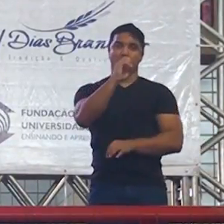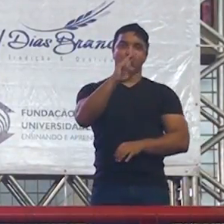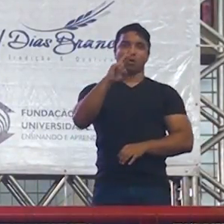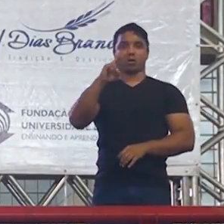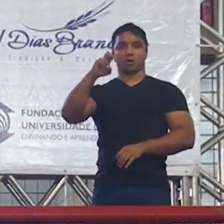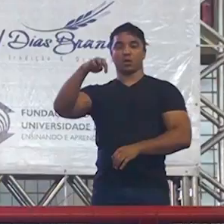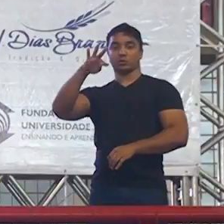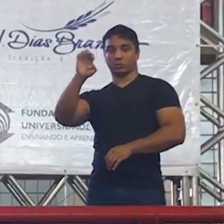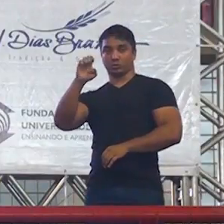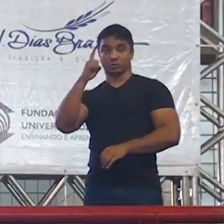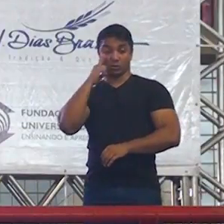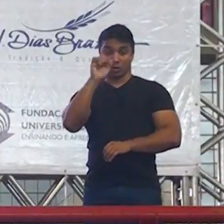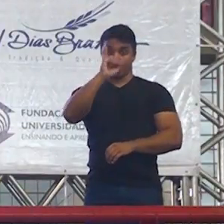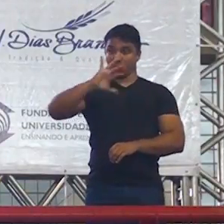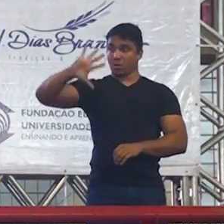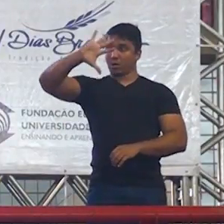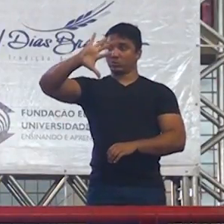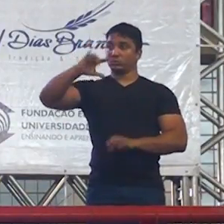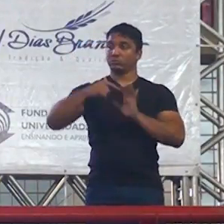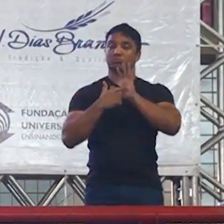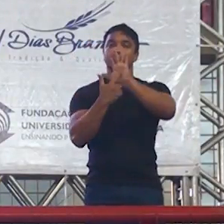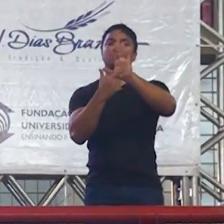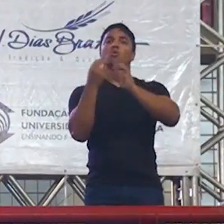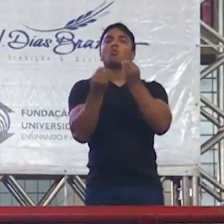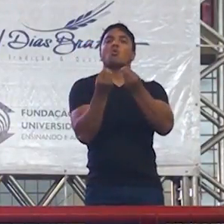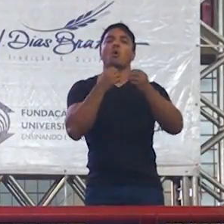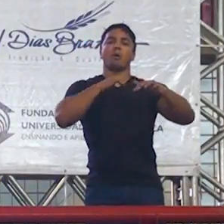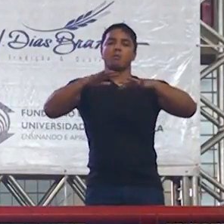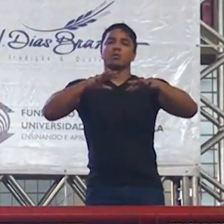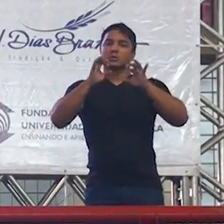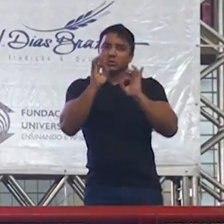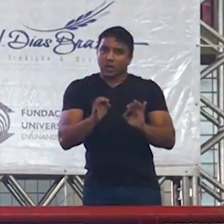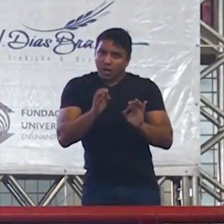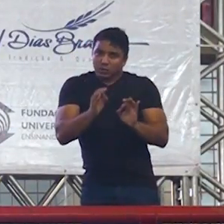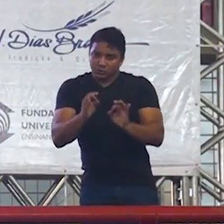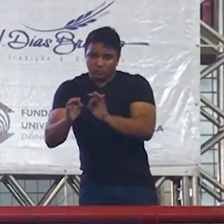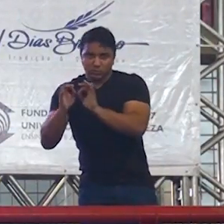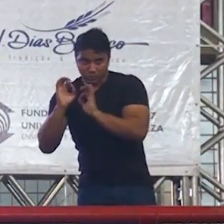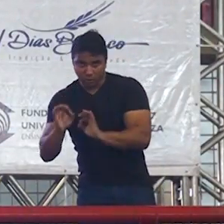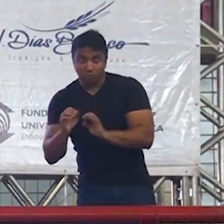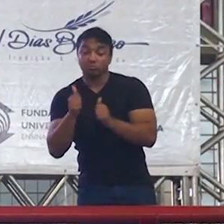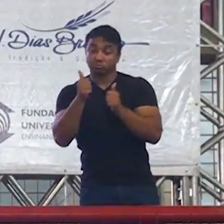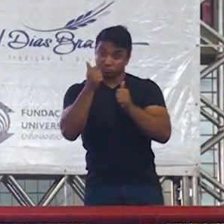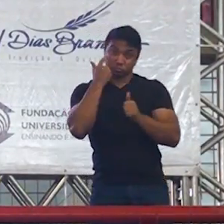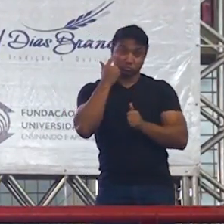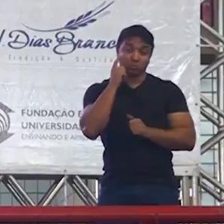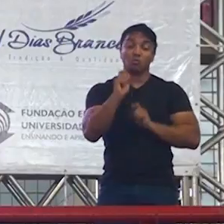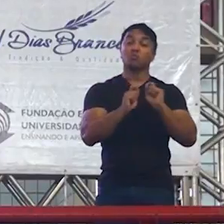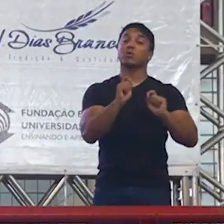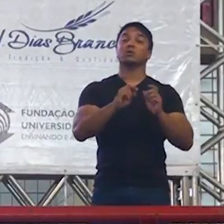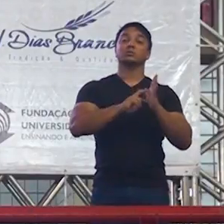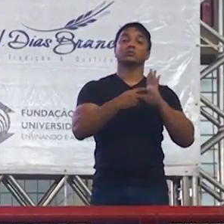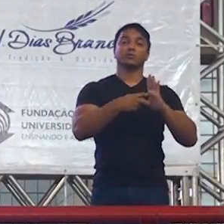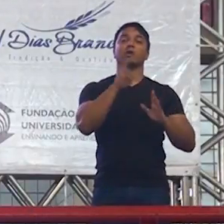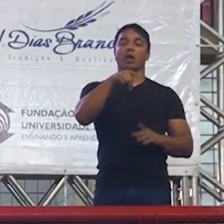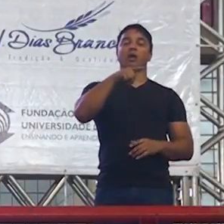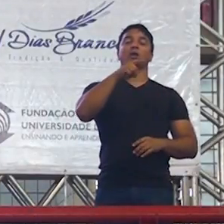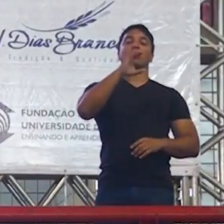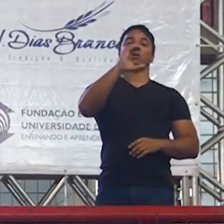Organizadamente. Na figura, os elétrons estão se movimentando organizadamente? Sim. O que é isso?